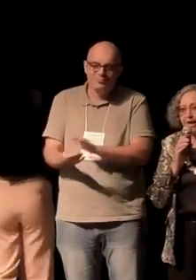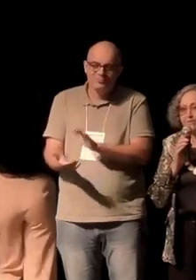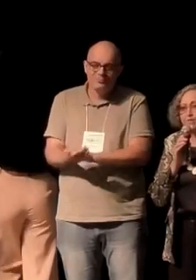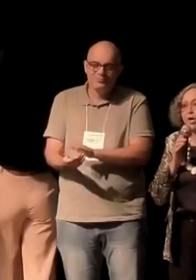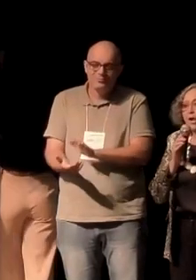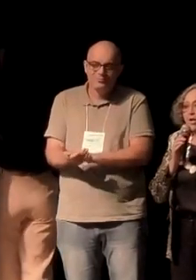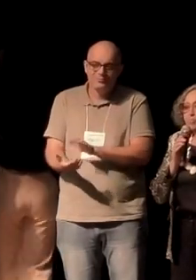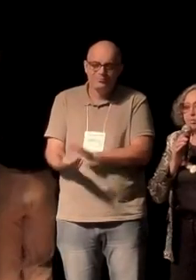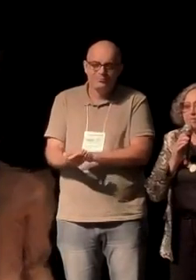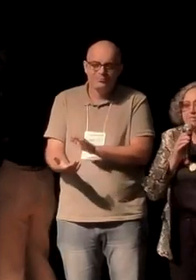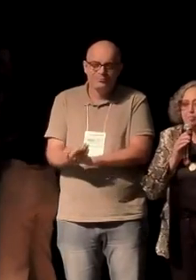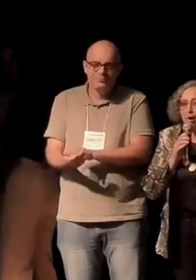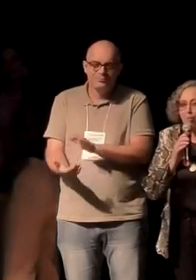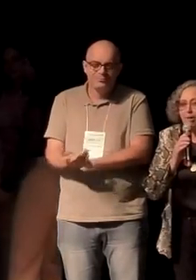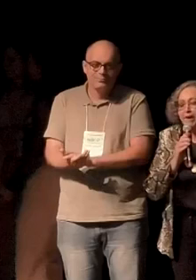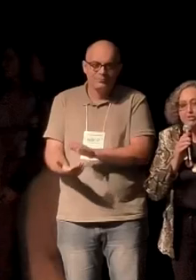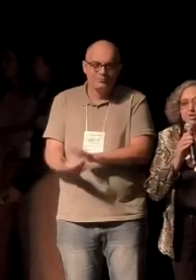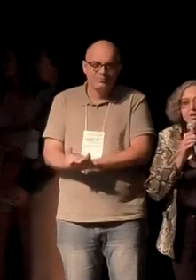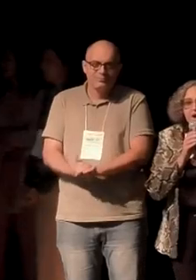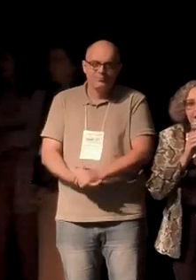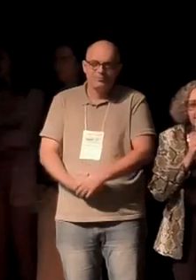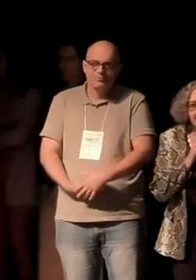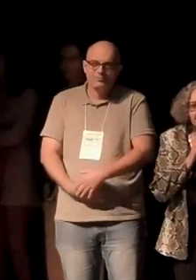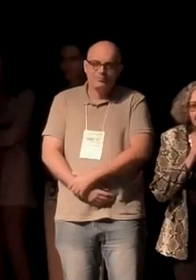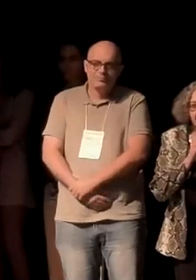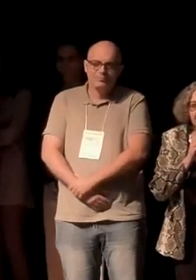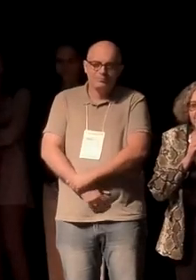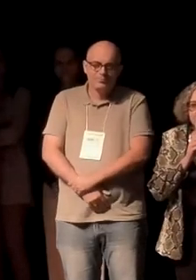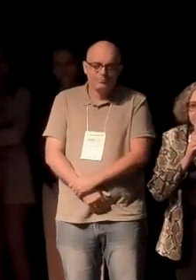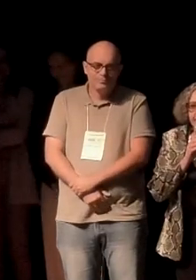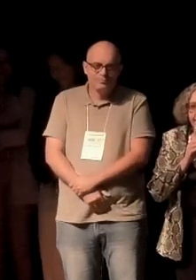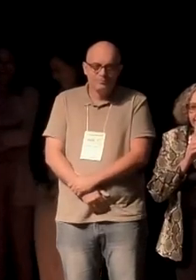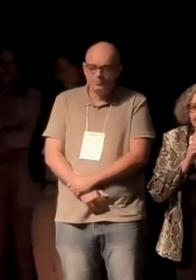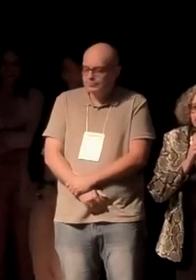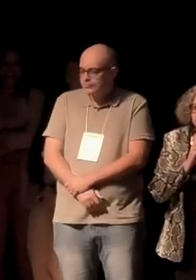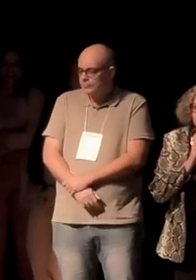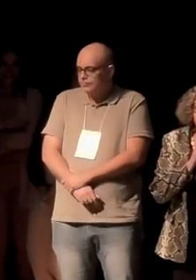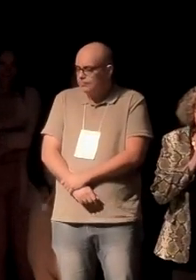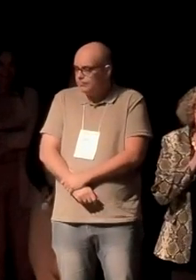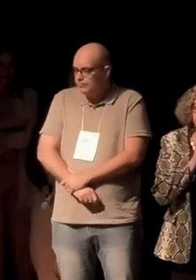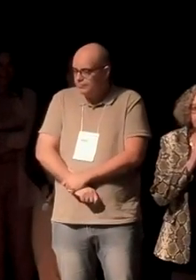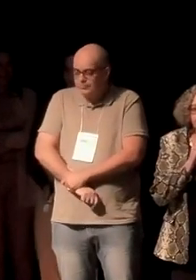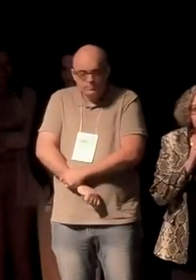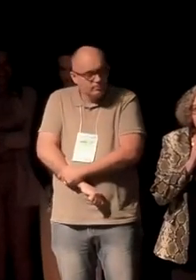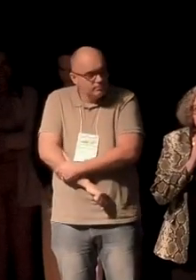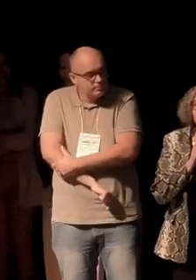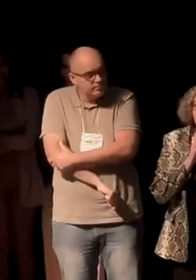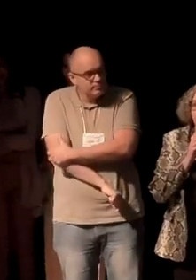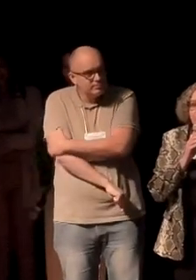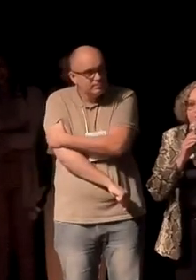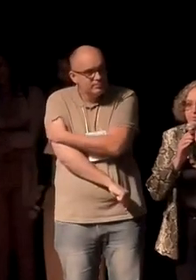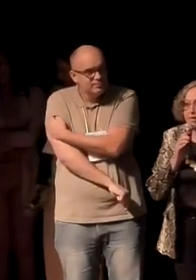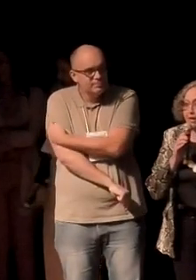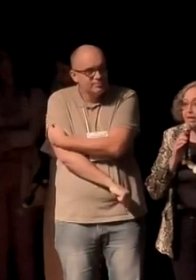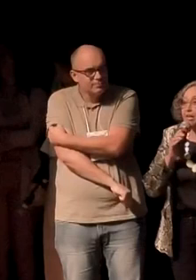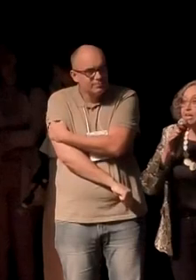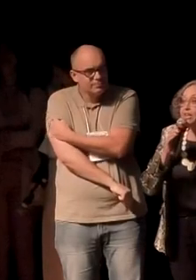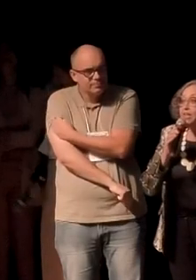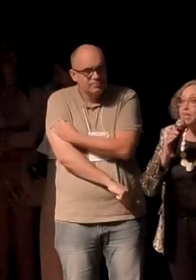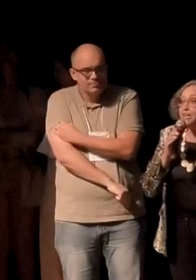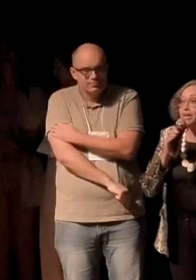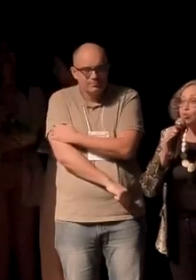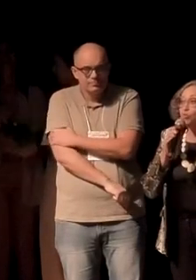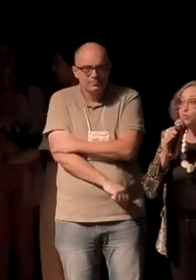vez obrigado e principalmente a equipe da Érica que foi fundamental para isso sair